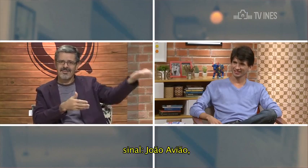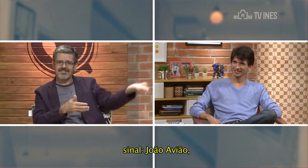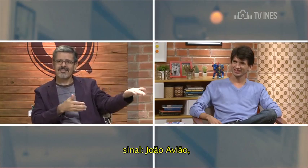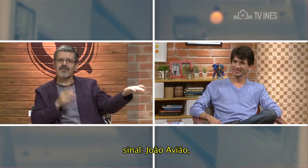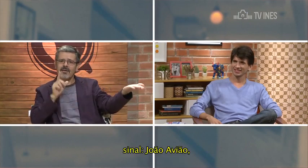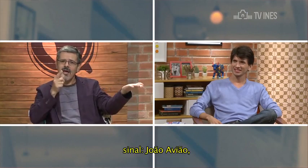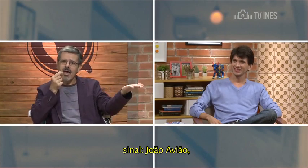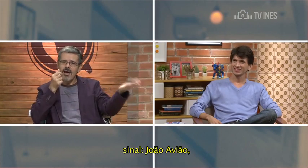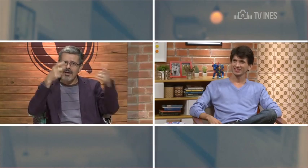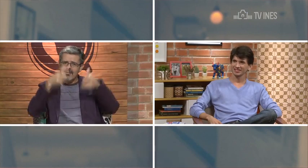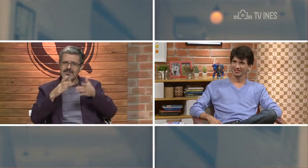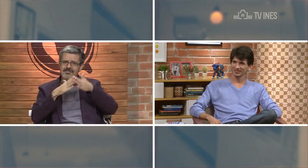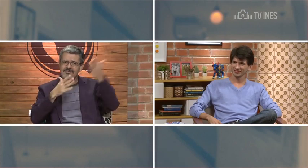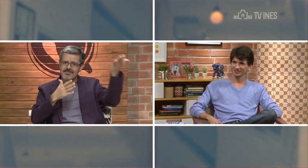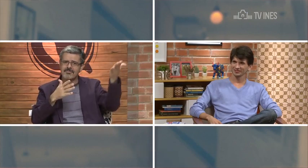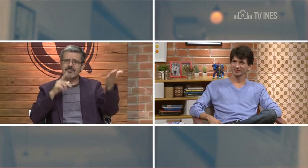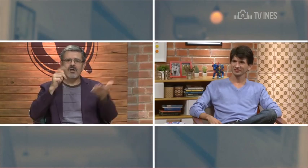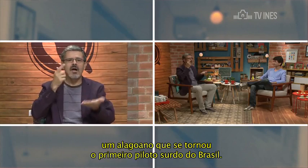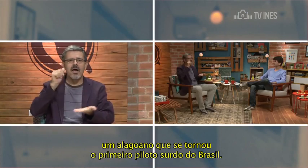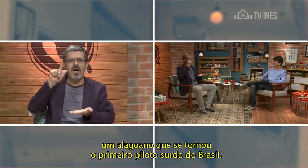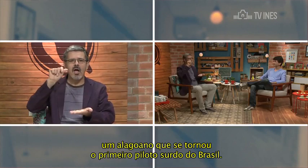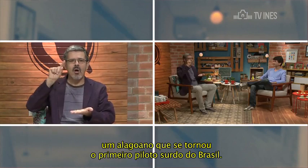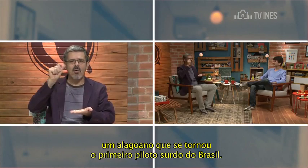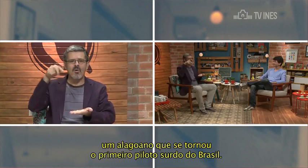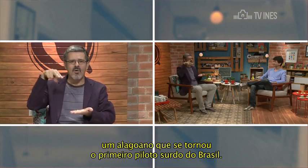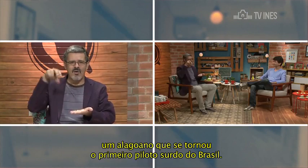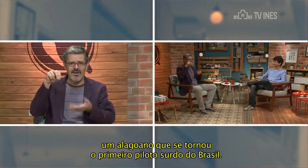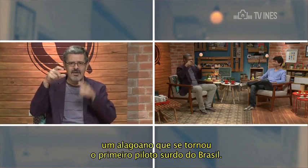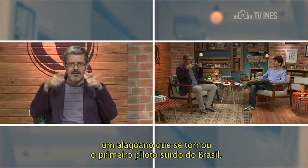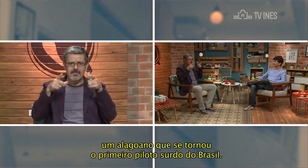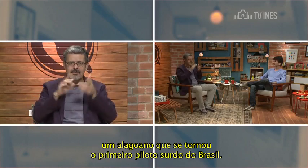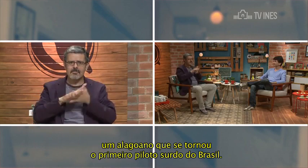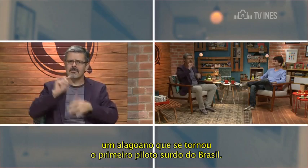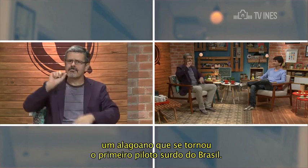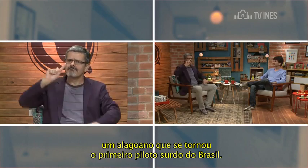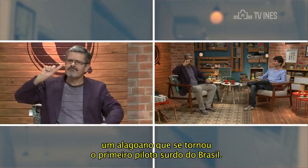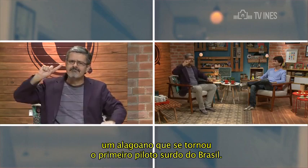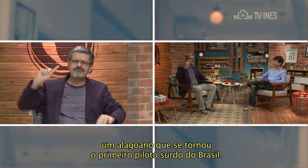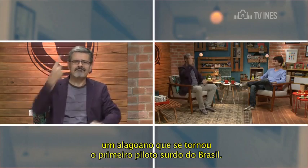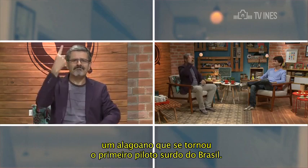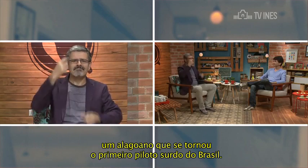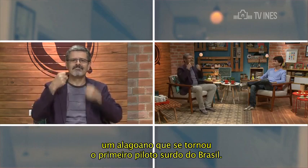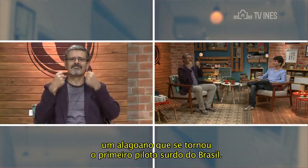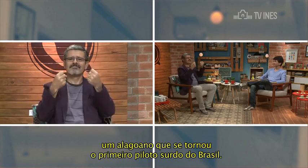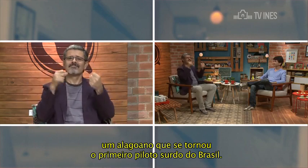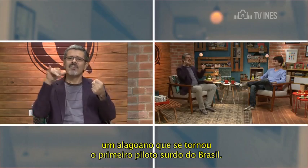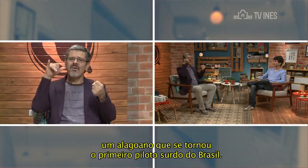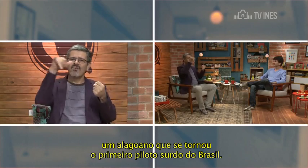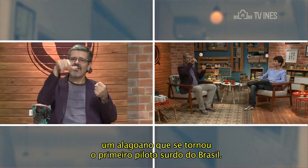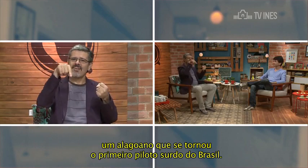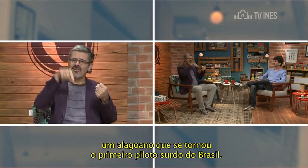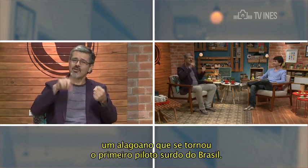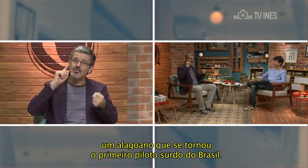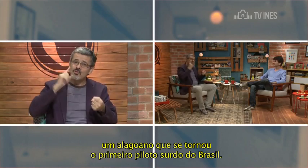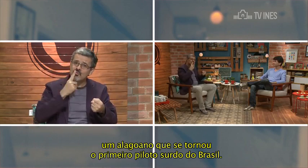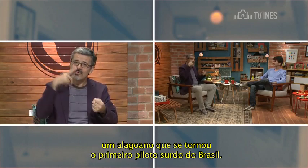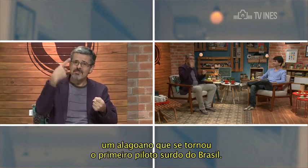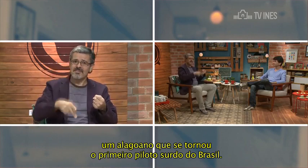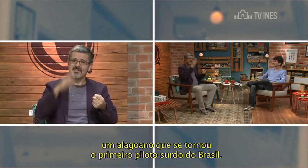avião é uma alagoano que se tornou o primeiro piloto surdo